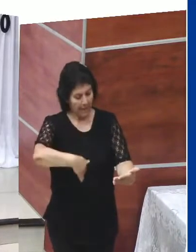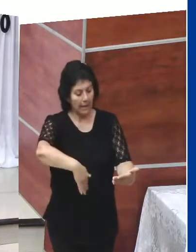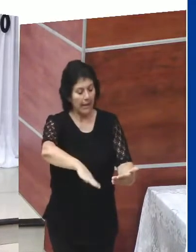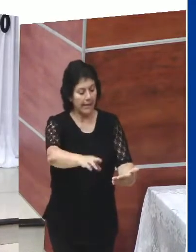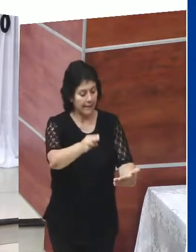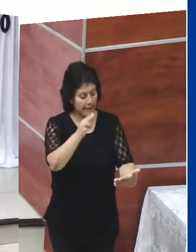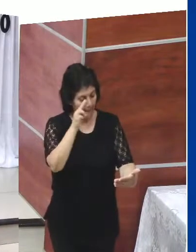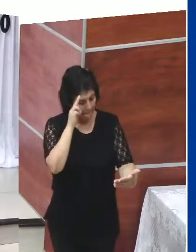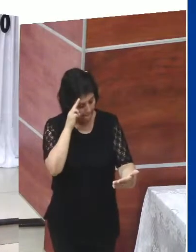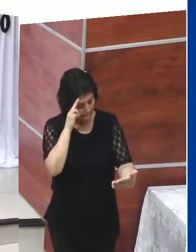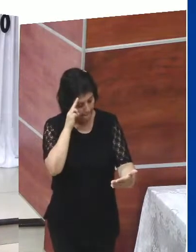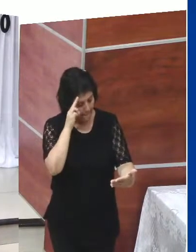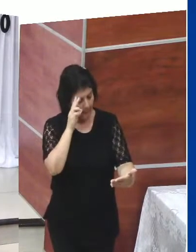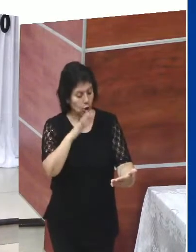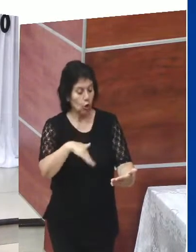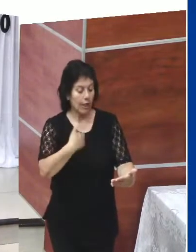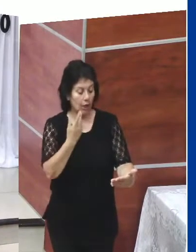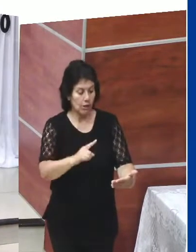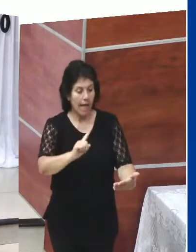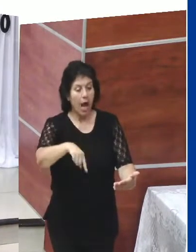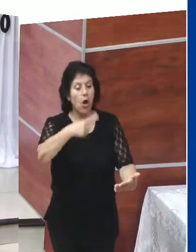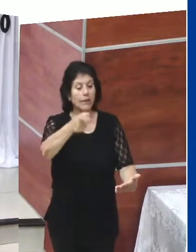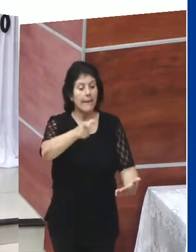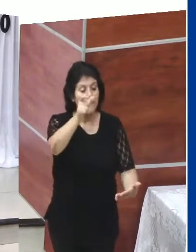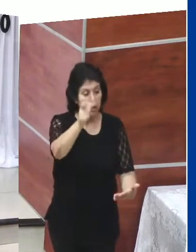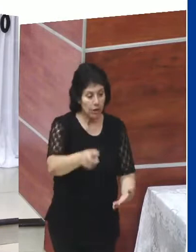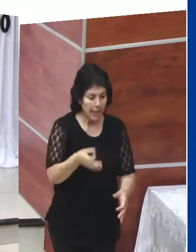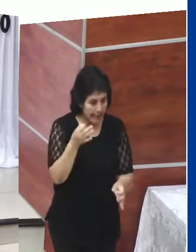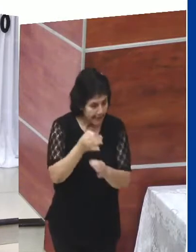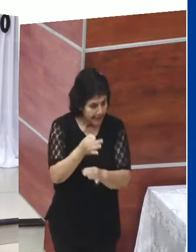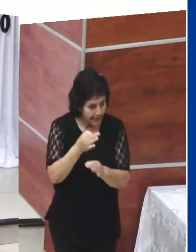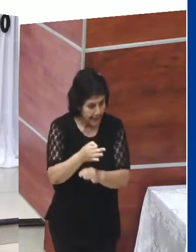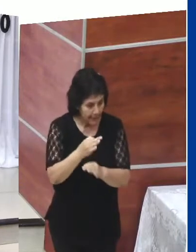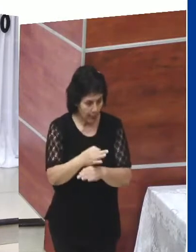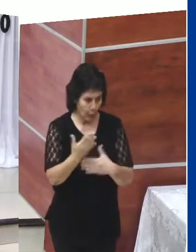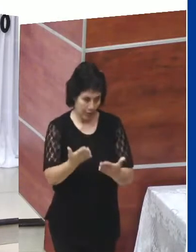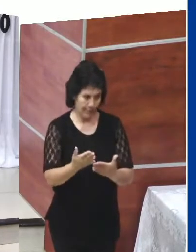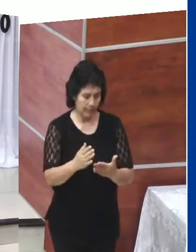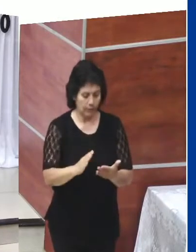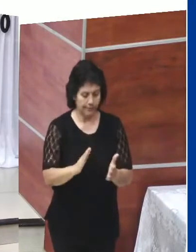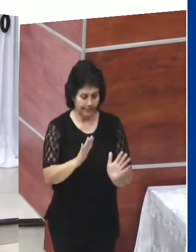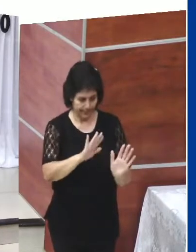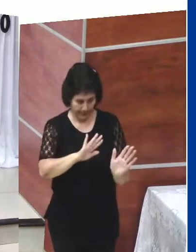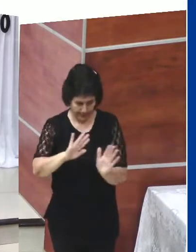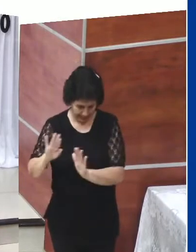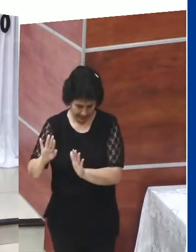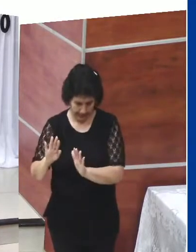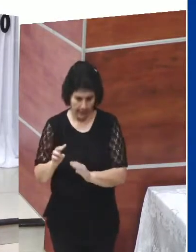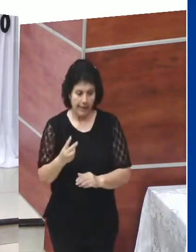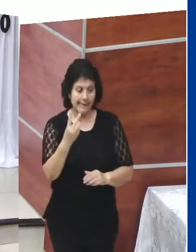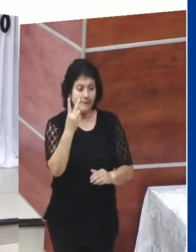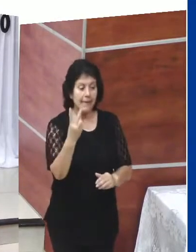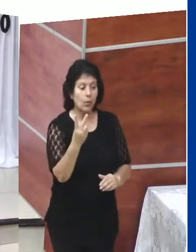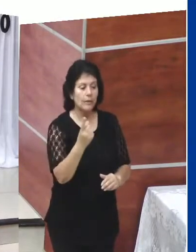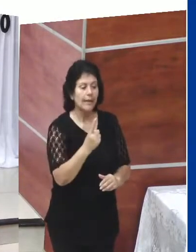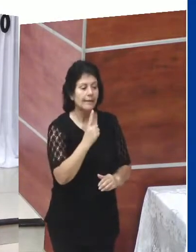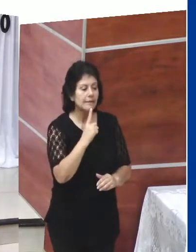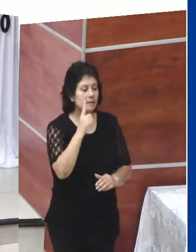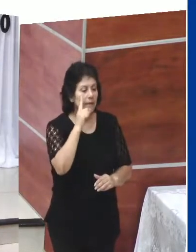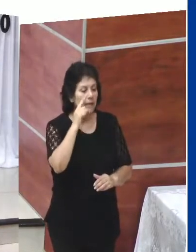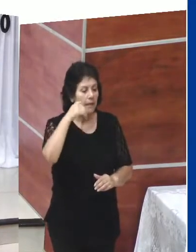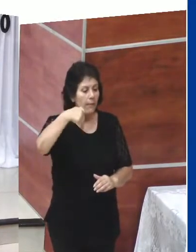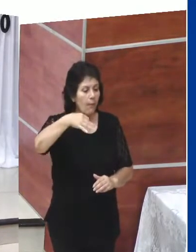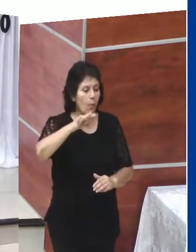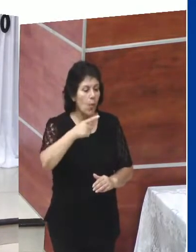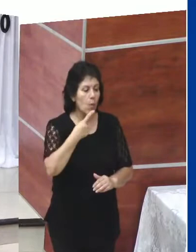a enseñar a otros. Segunda Timoteo, vamos del Antiguo Testamento al Nuevo Testamento ahora, y el apóstol